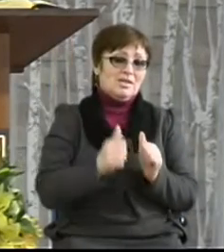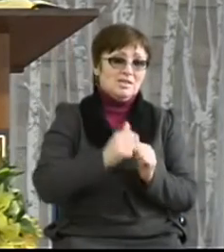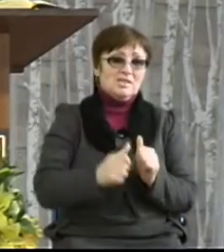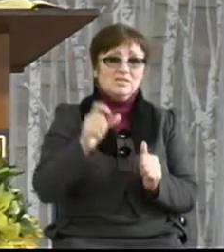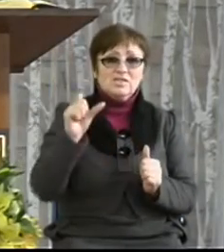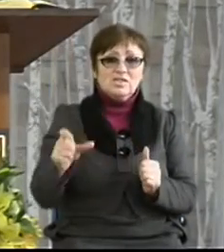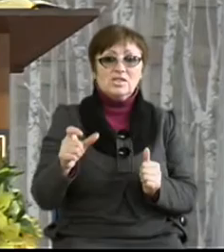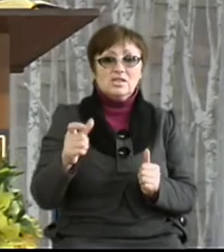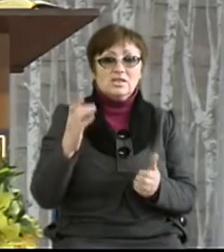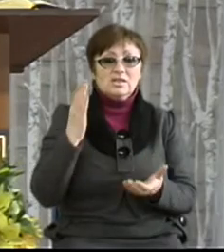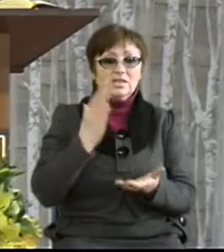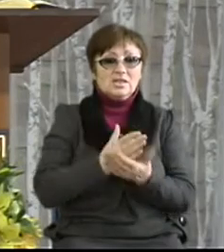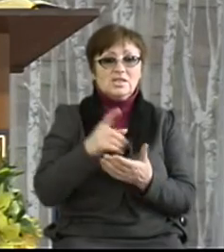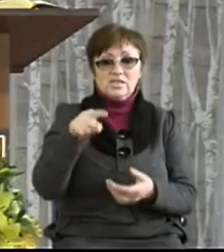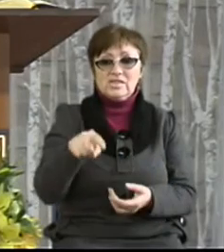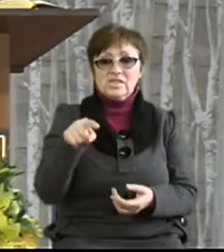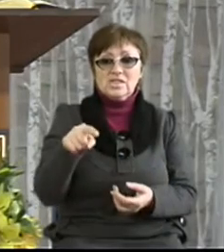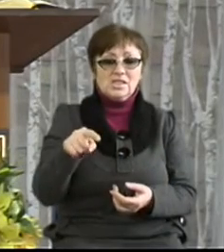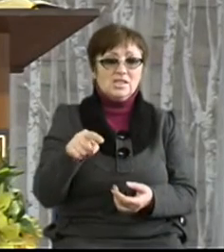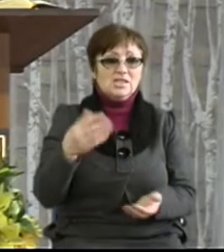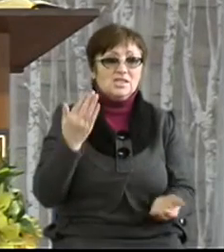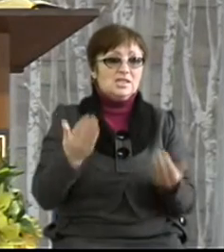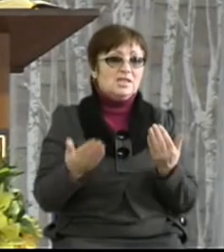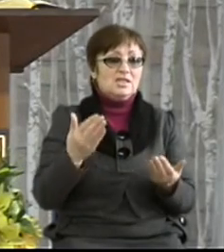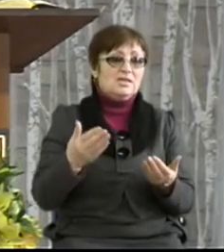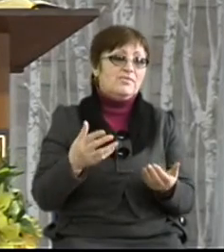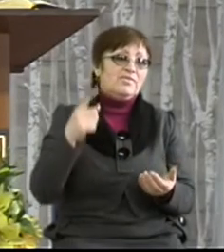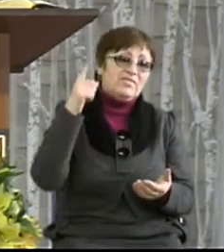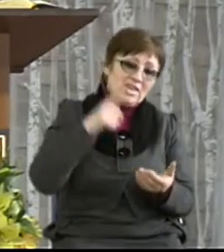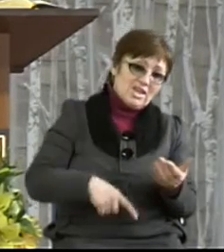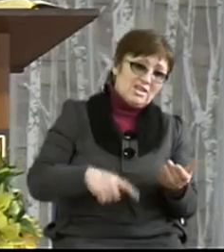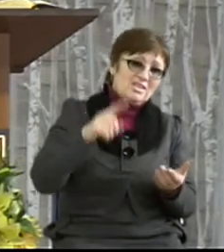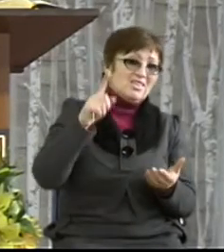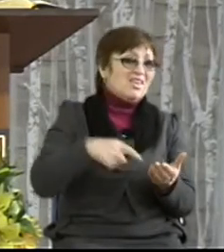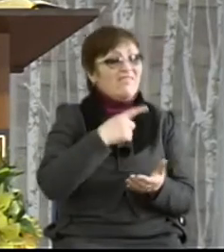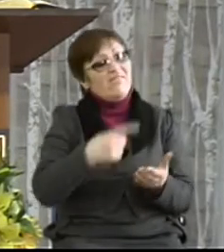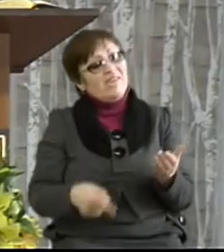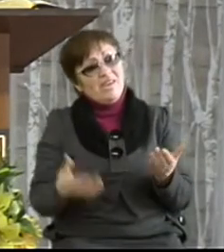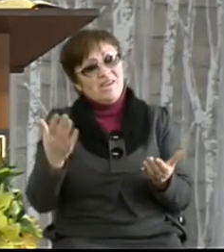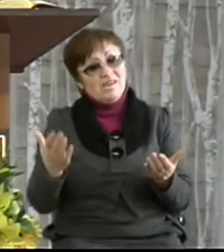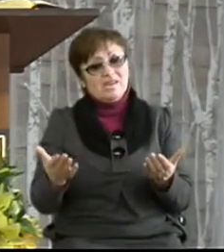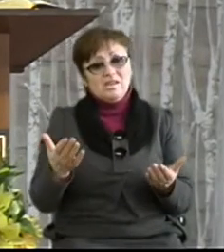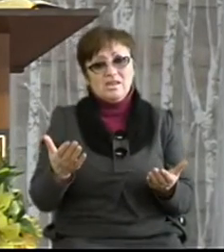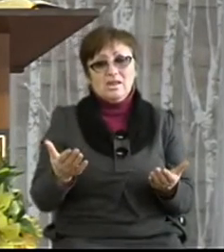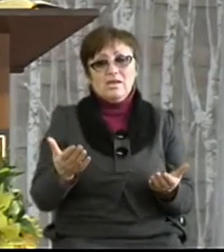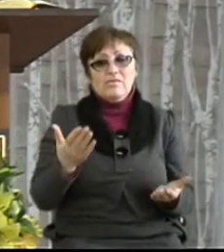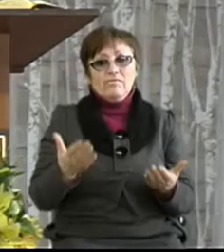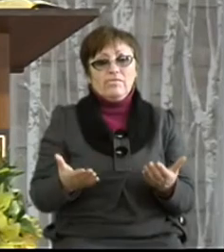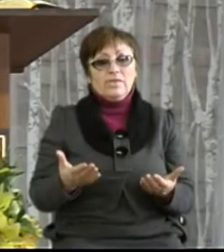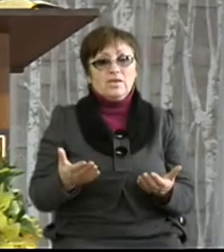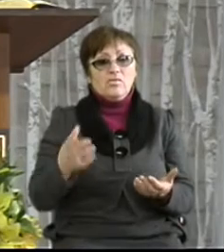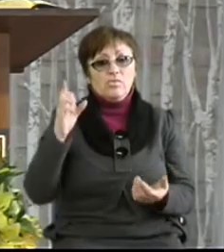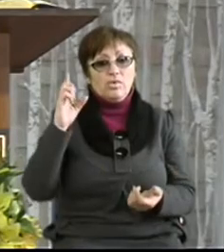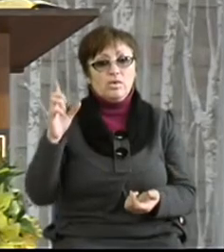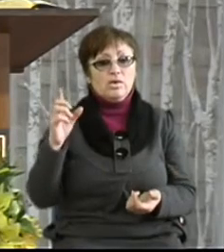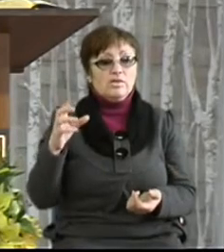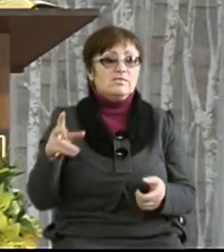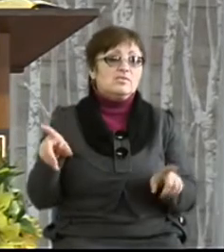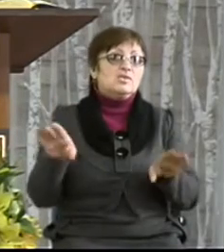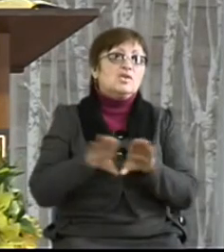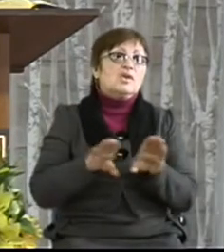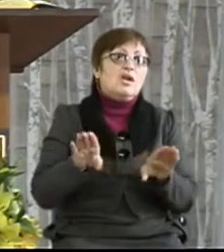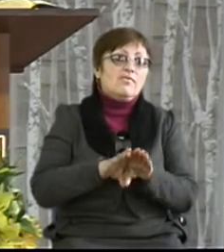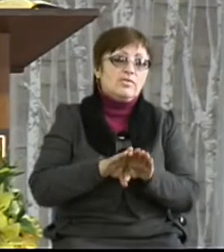человека, находящегося здесь, или даже он верит, не верит, скажем так, сегодня в Бога, все